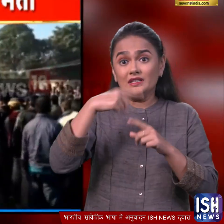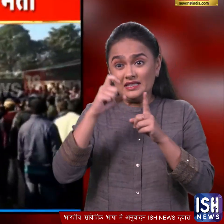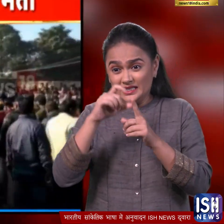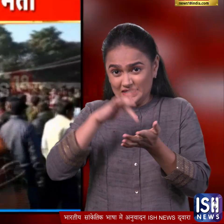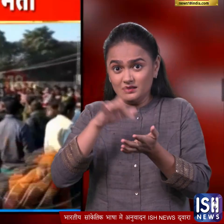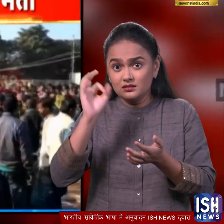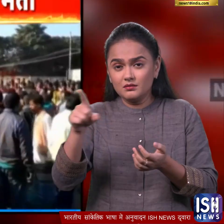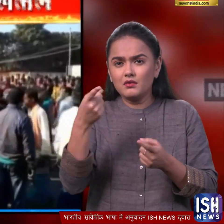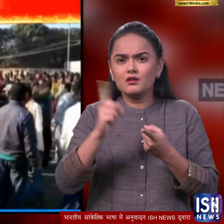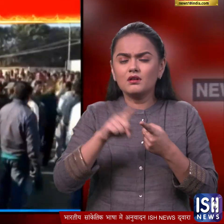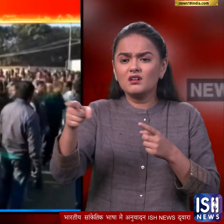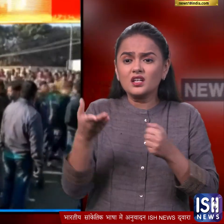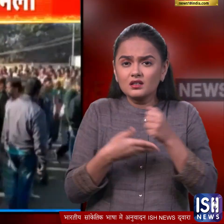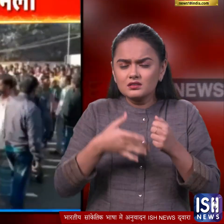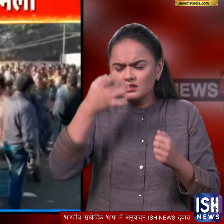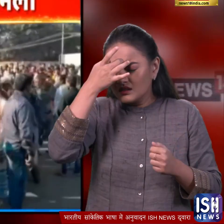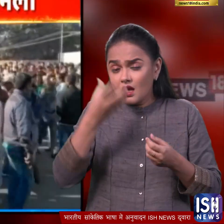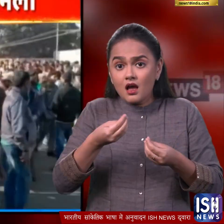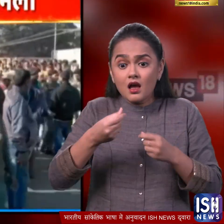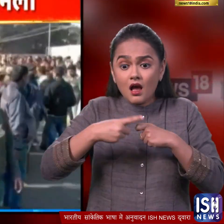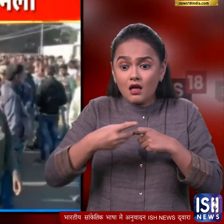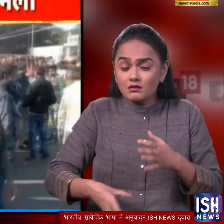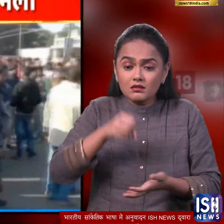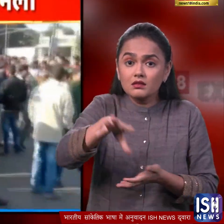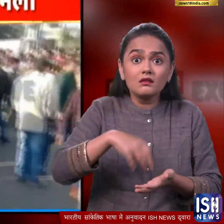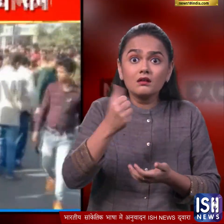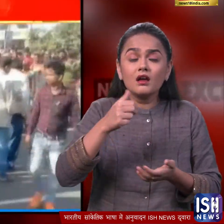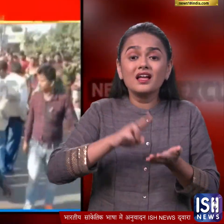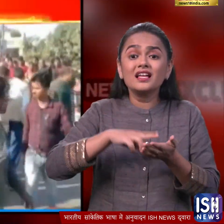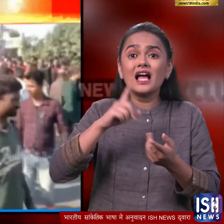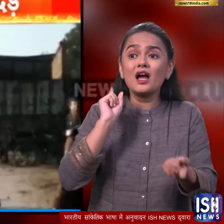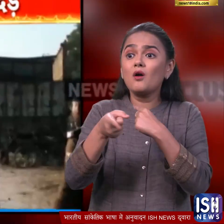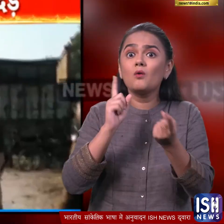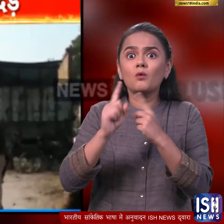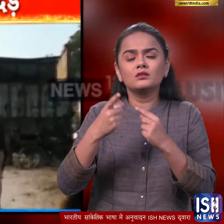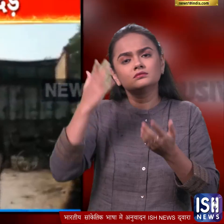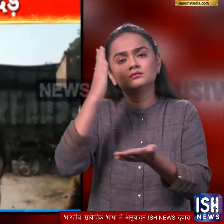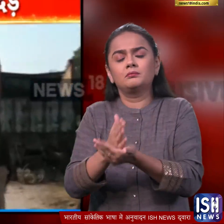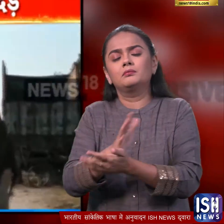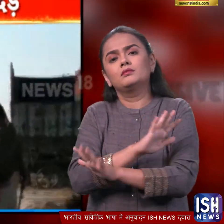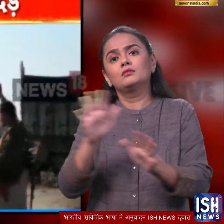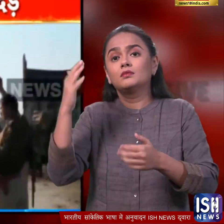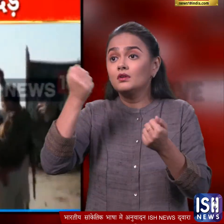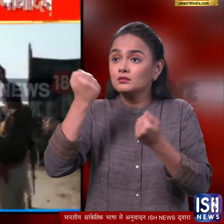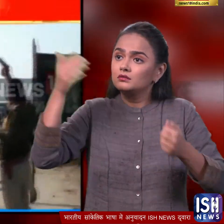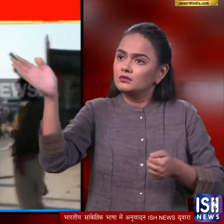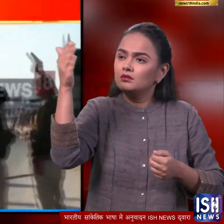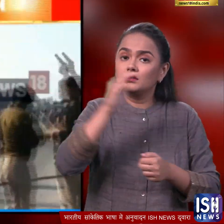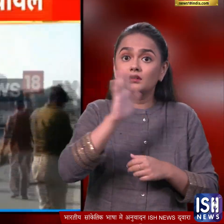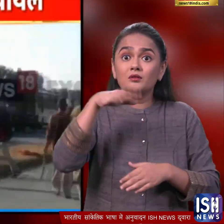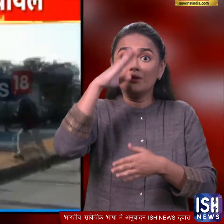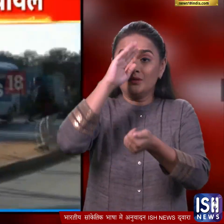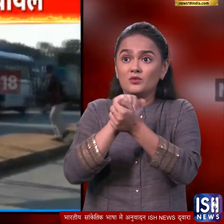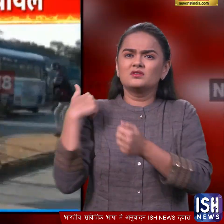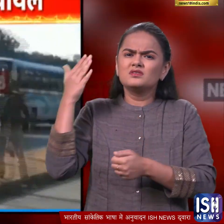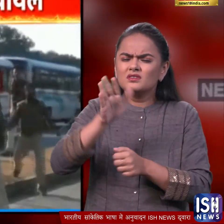नरपतगंज के ही एक और केंद्र पर जब परेशान किसानों को खाद नहीं मिली तो उन्होंने नेशनल हाईवे जाम कर दिया। जैम हटाने के लिए पुलिस पहुंची तो प्रदर्शनकारियों